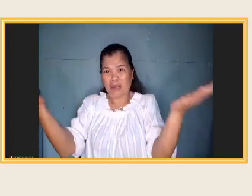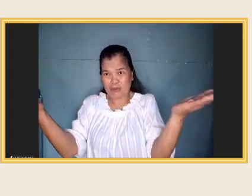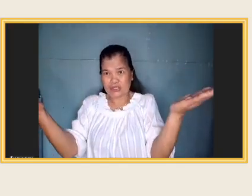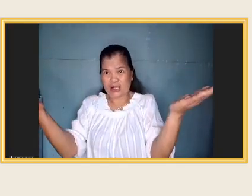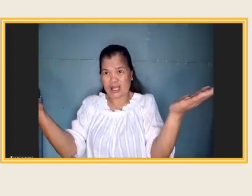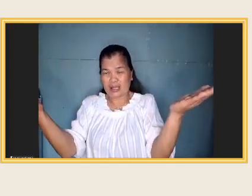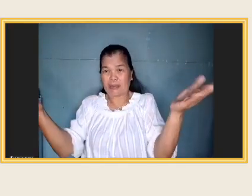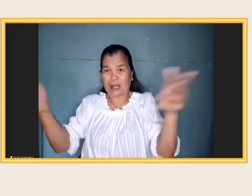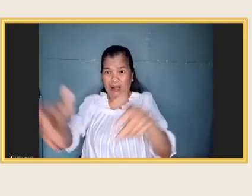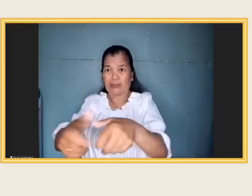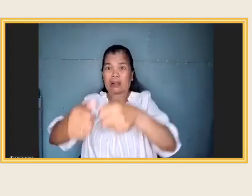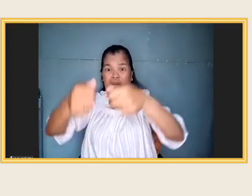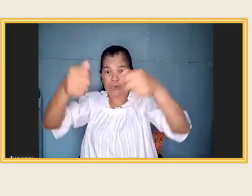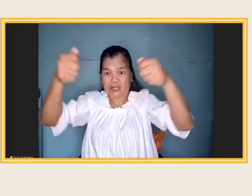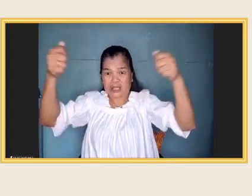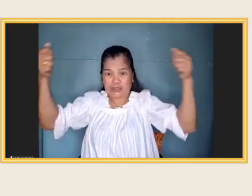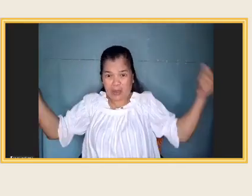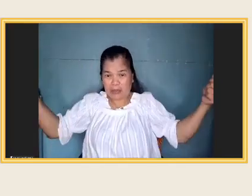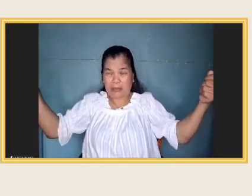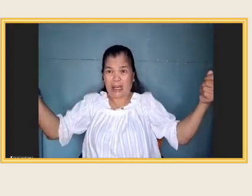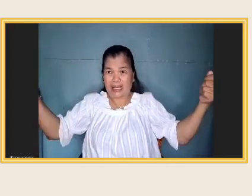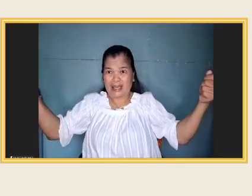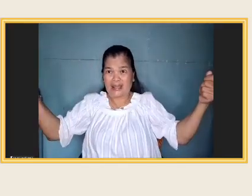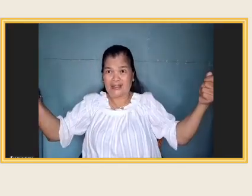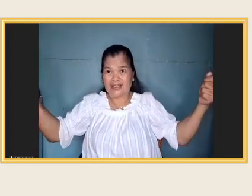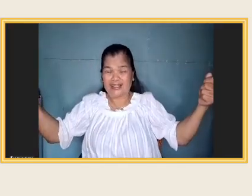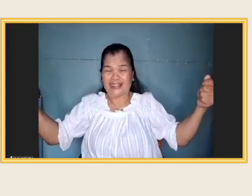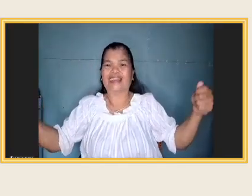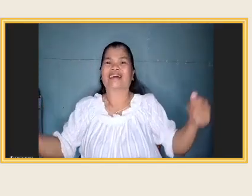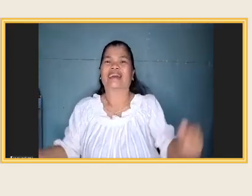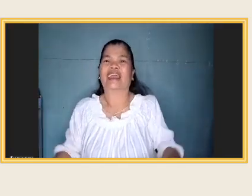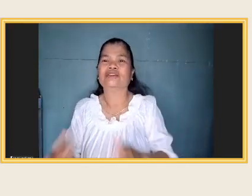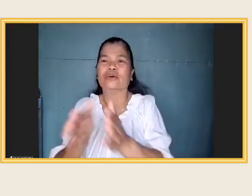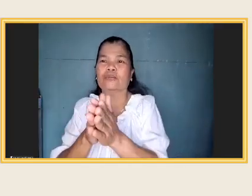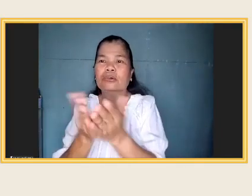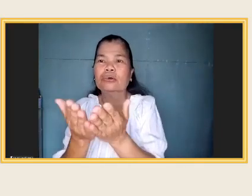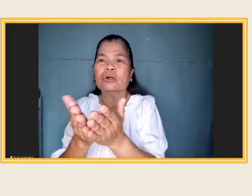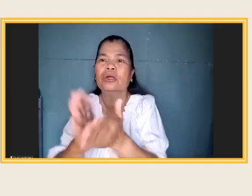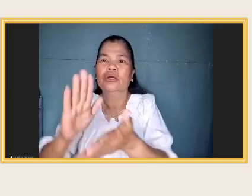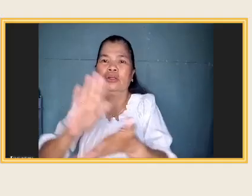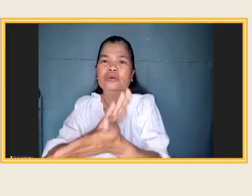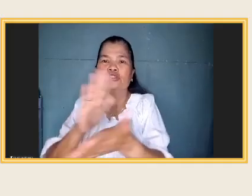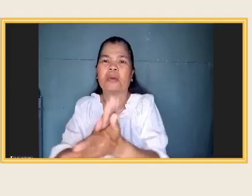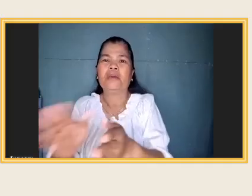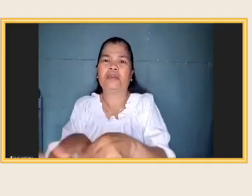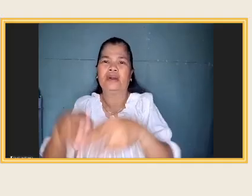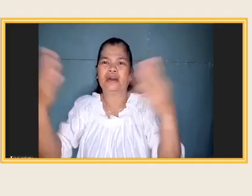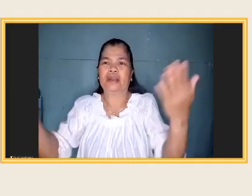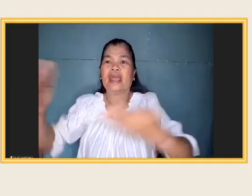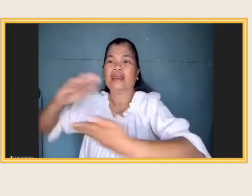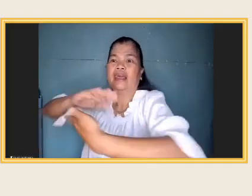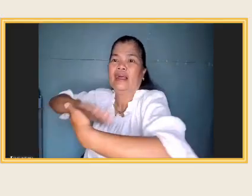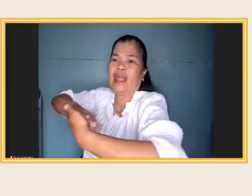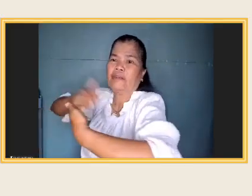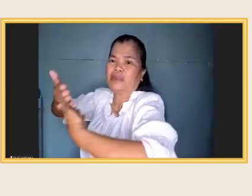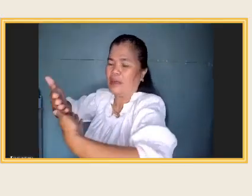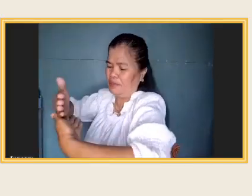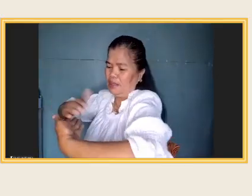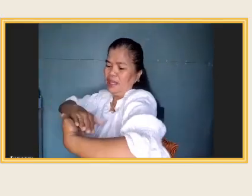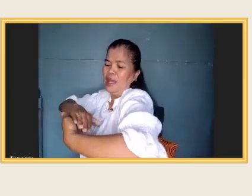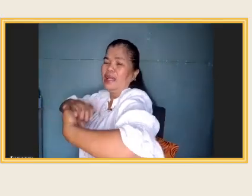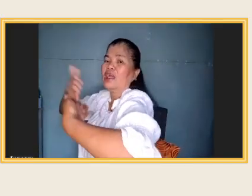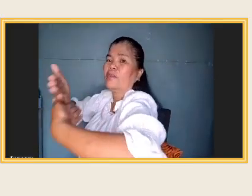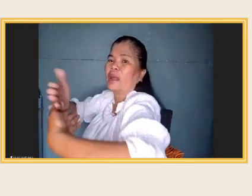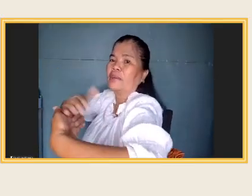newspaper. May binuksan ka, di ba? Pag nagbukas ka newspaper, malaking ganon. Okay, so book, newspaper. Then,